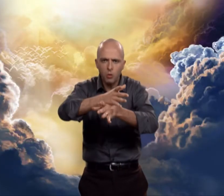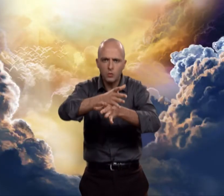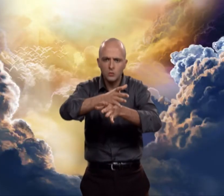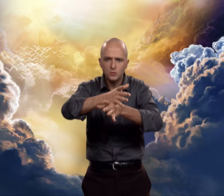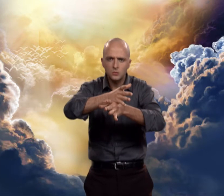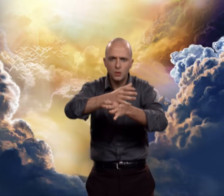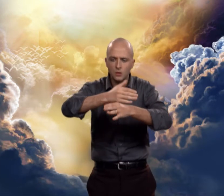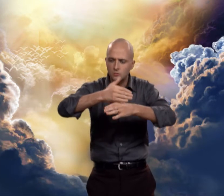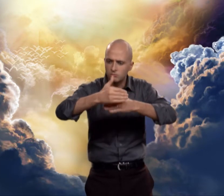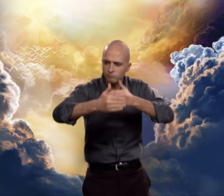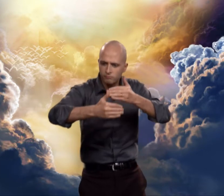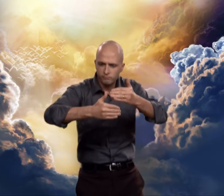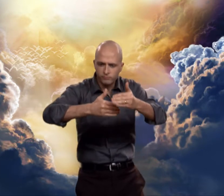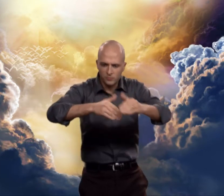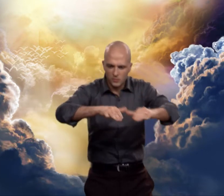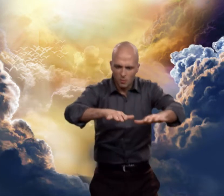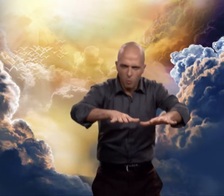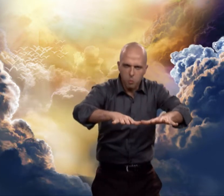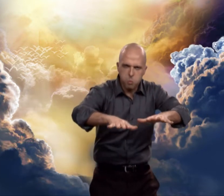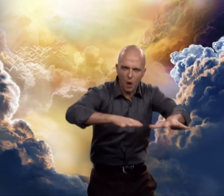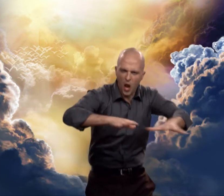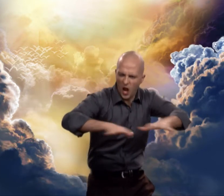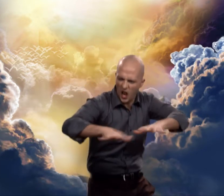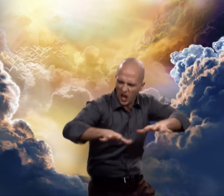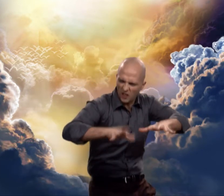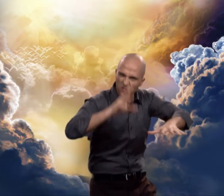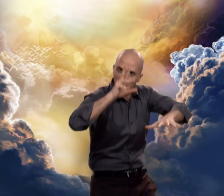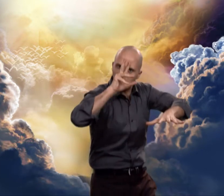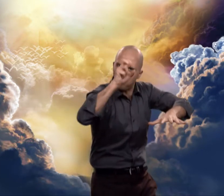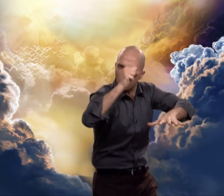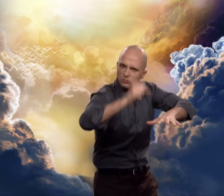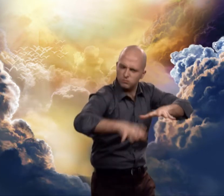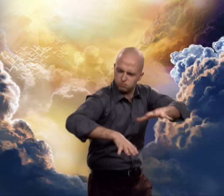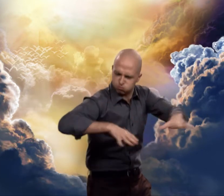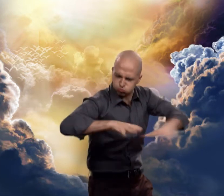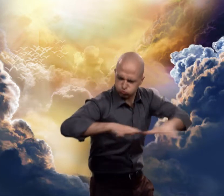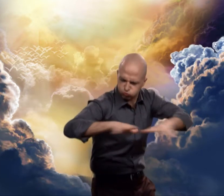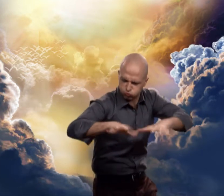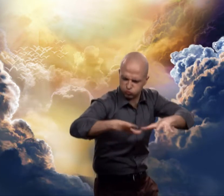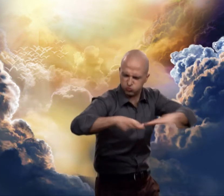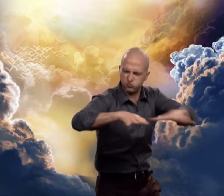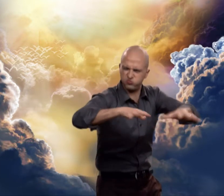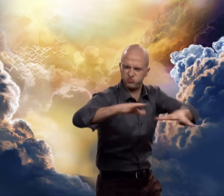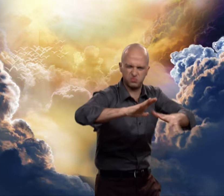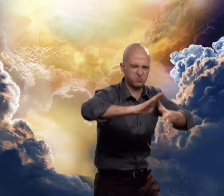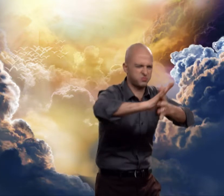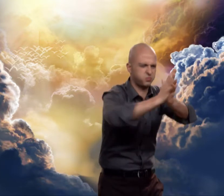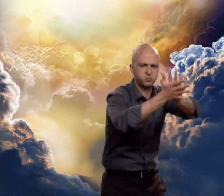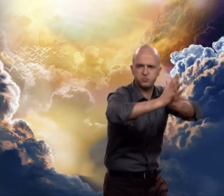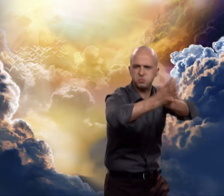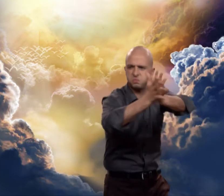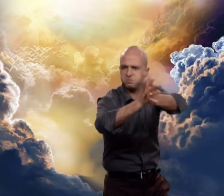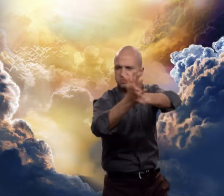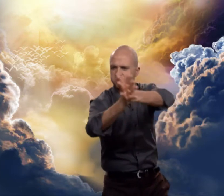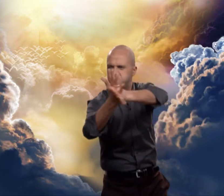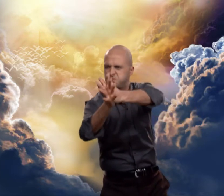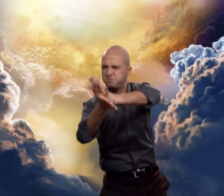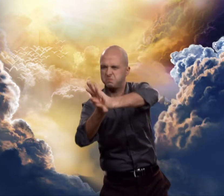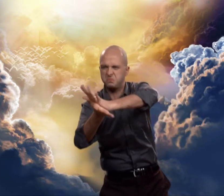terra. Perigosas rochas são espalhadas por toda parte. O mar agita-se em fúria. Ouve-se o som do